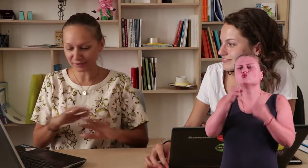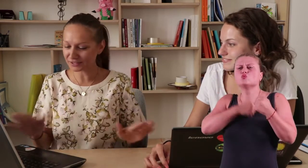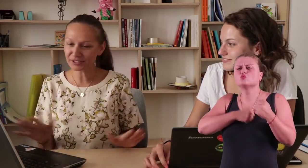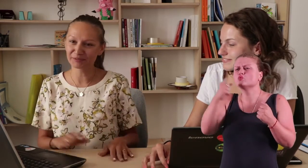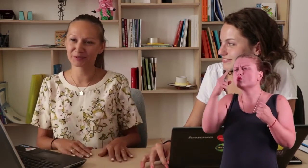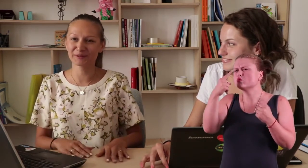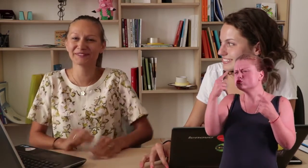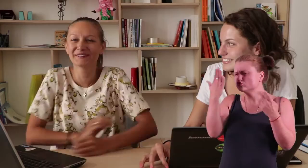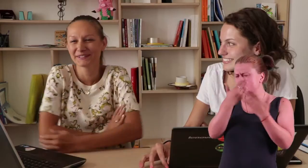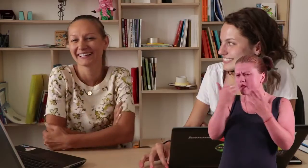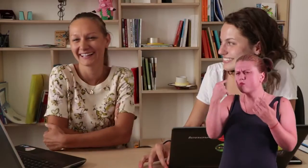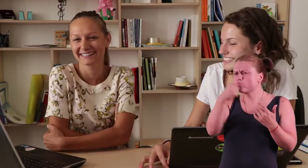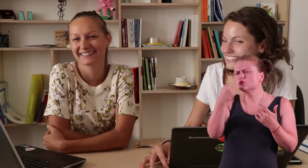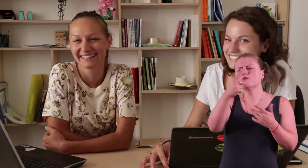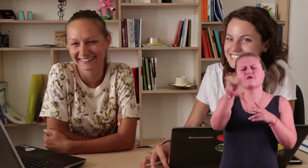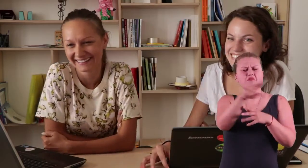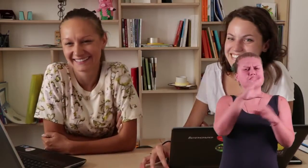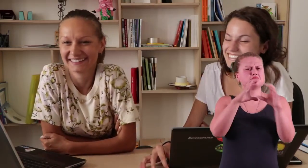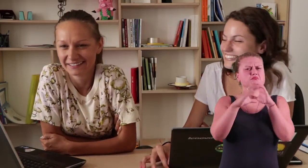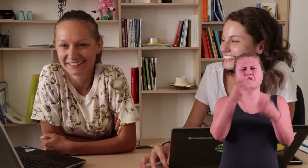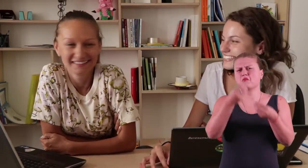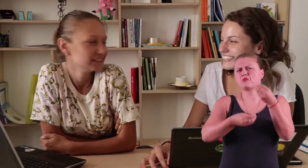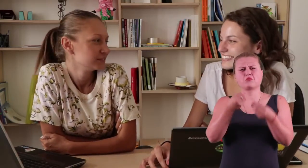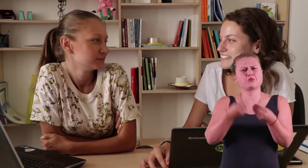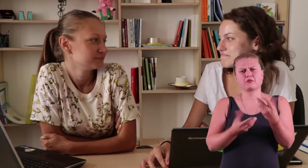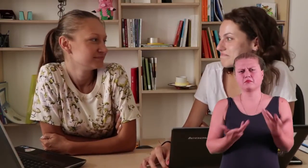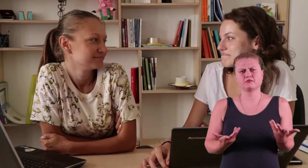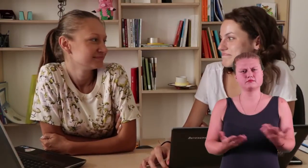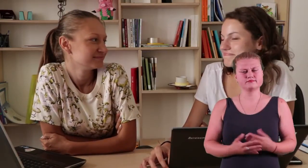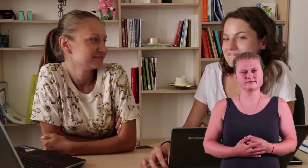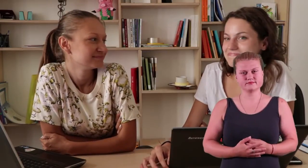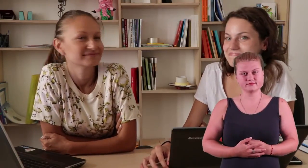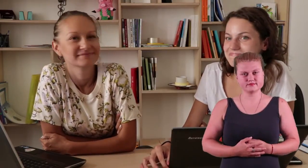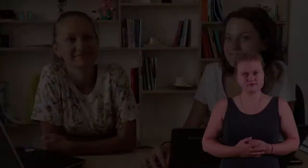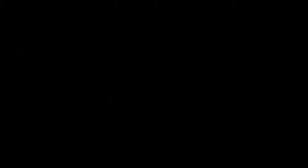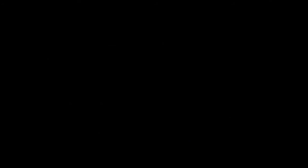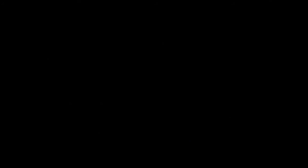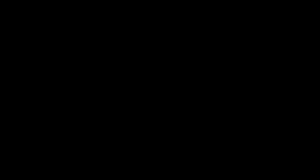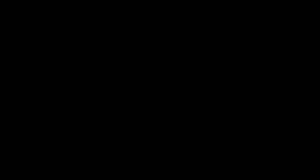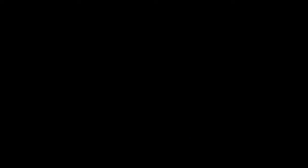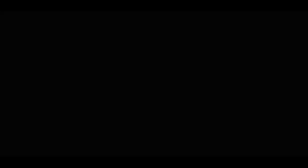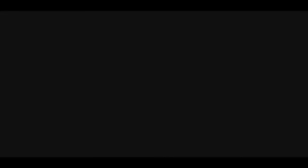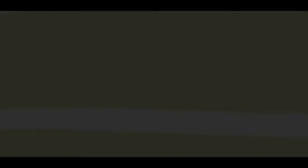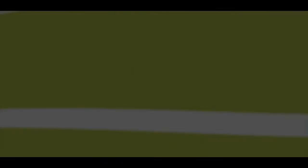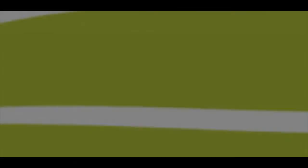двамата нямат никакъв проблем в комуникацията. Добре,